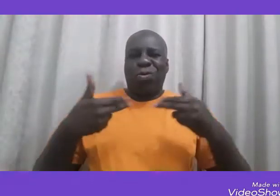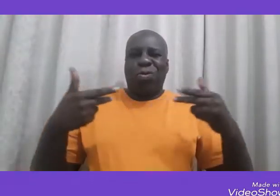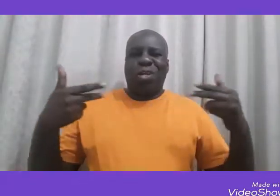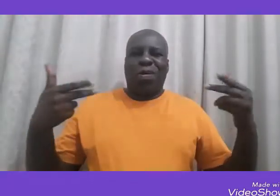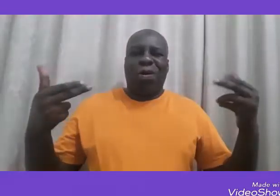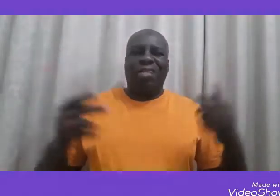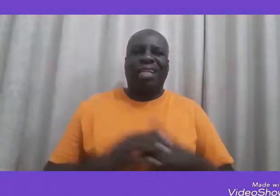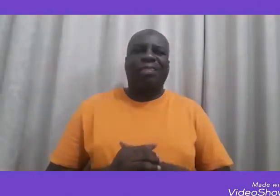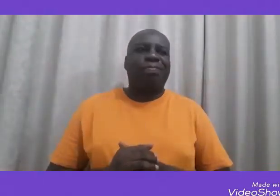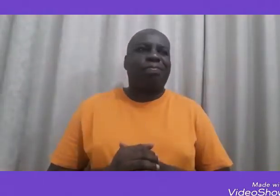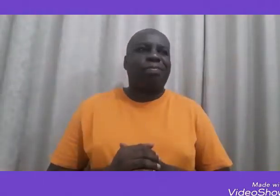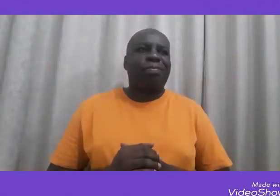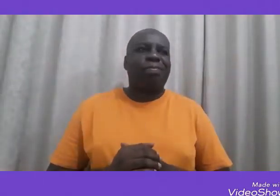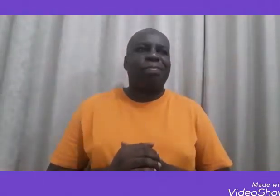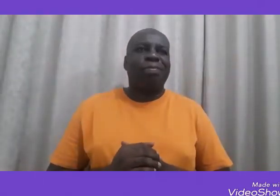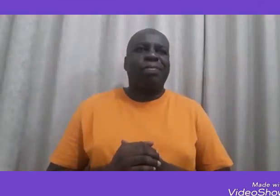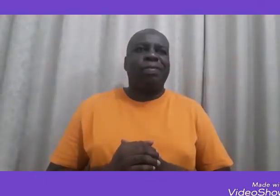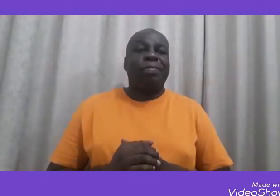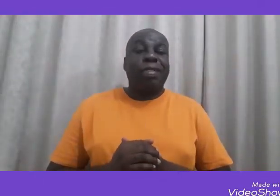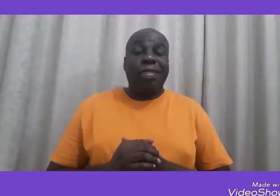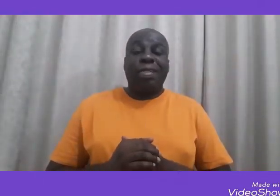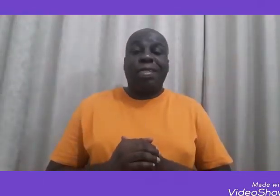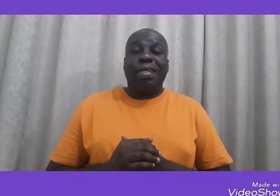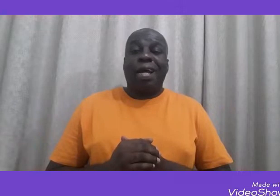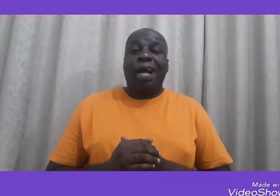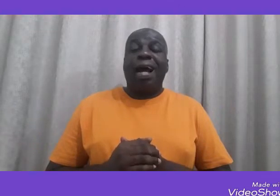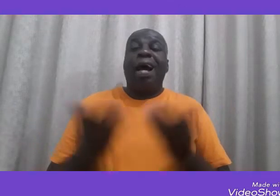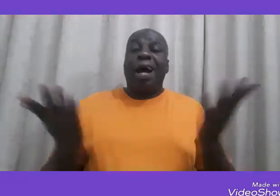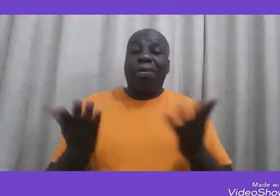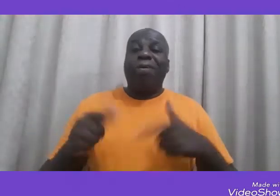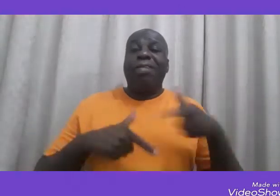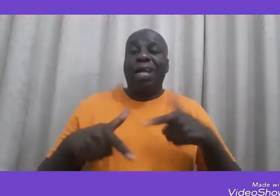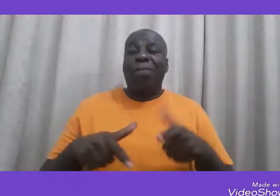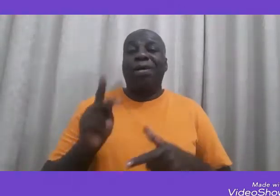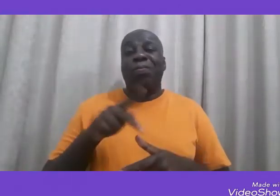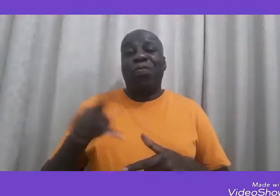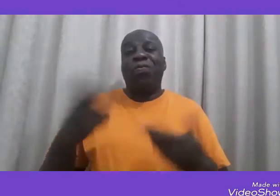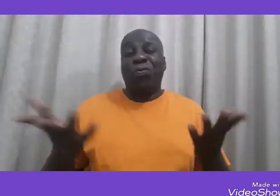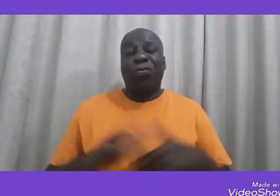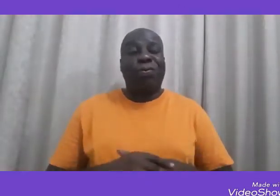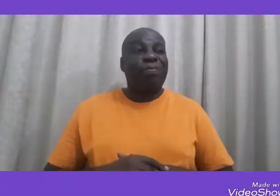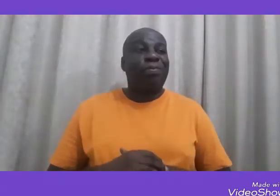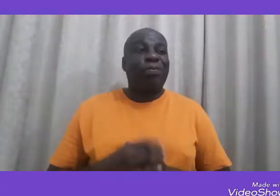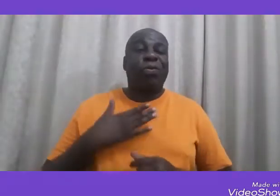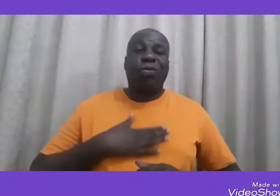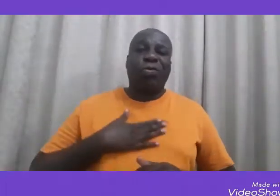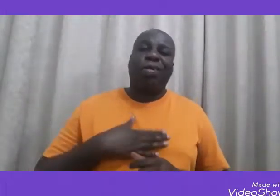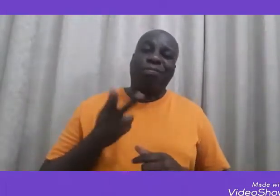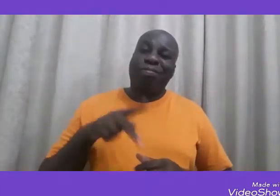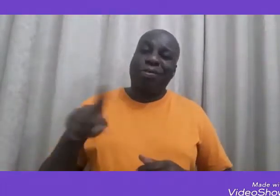é imediato. Agora, presta atenção, se você for sair com seus amigos, com a galera, você tem que ter, olha só, ó, o Valda Friends no